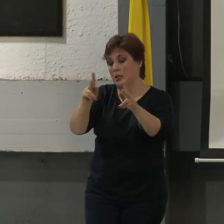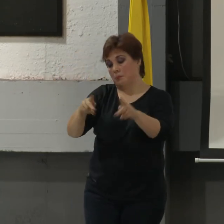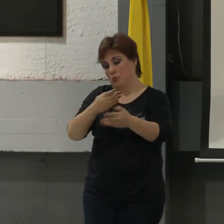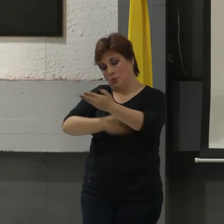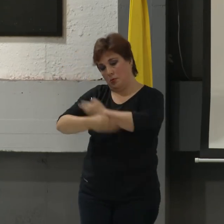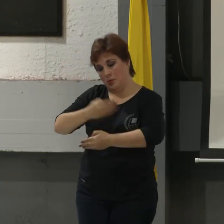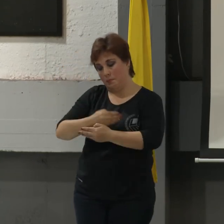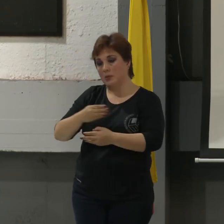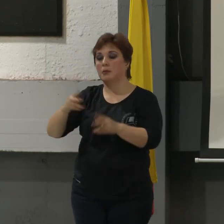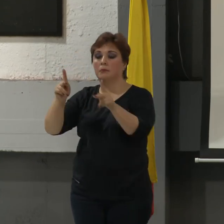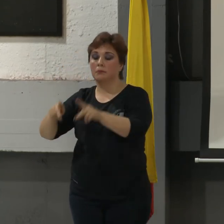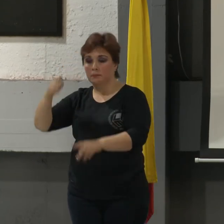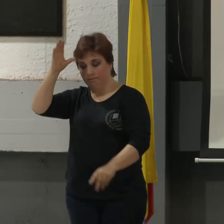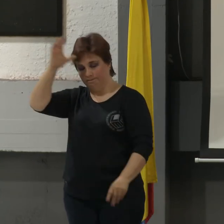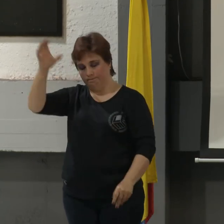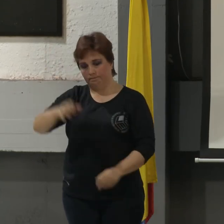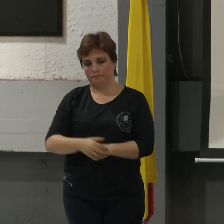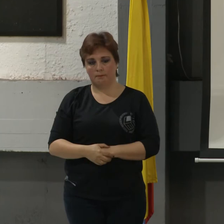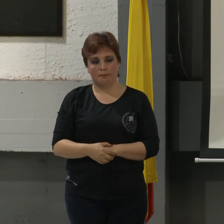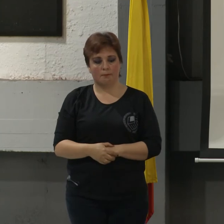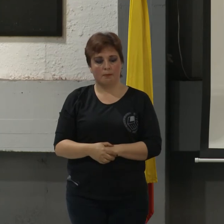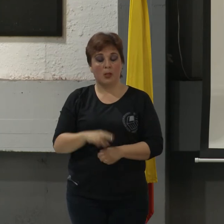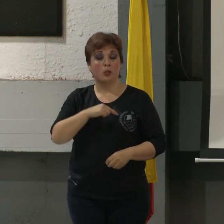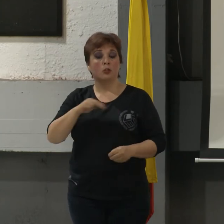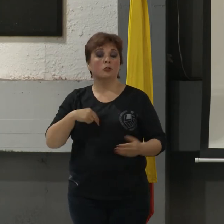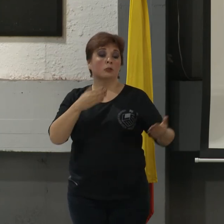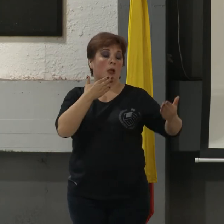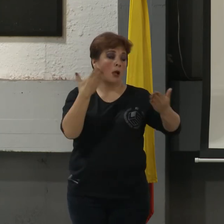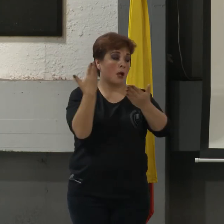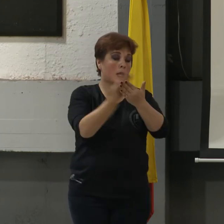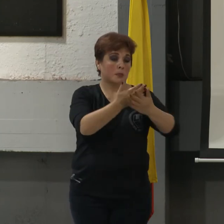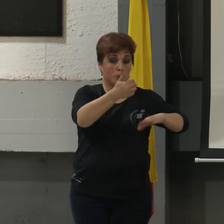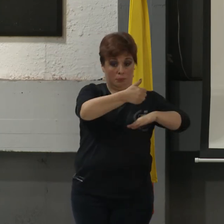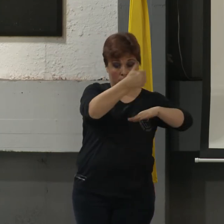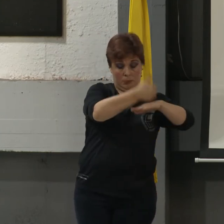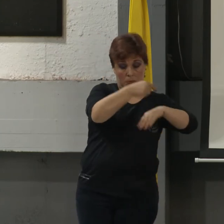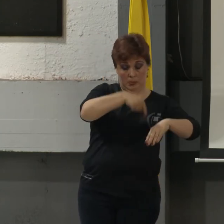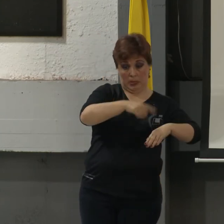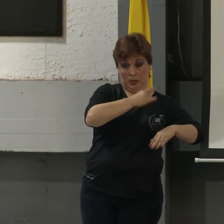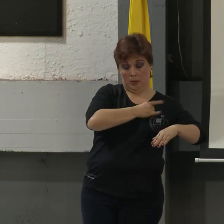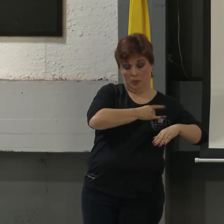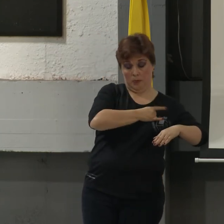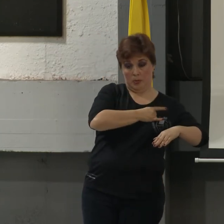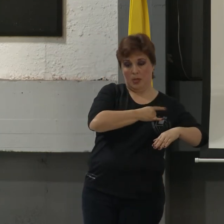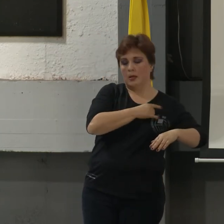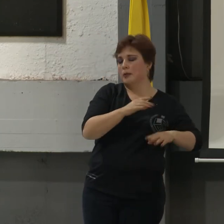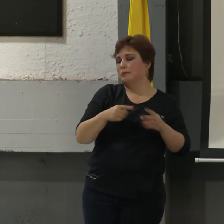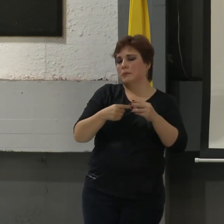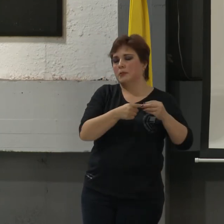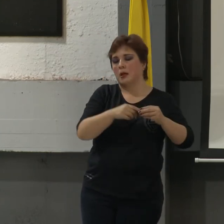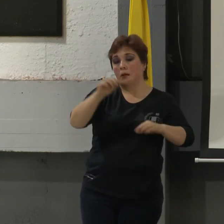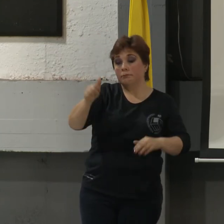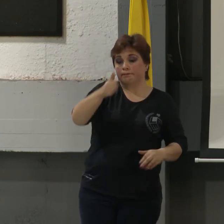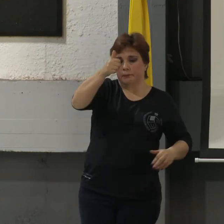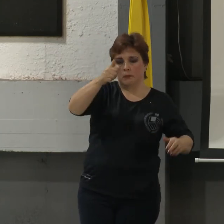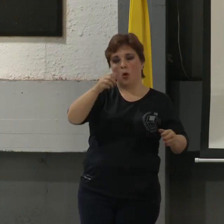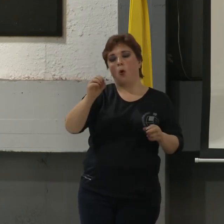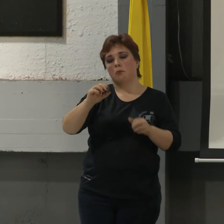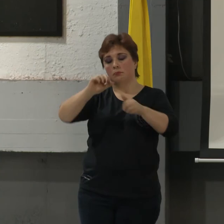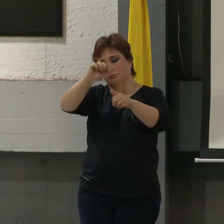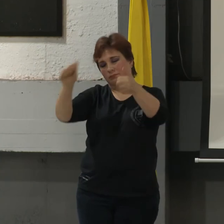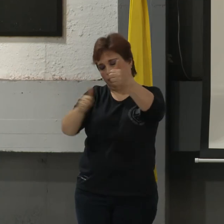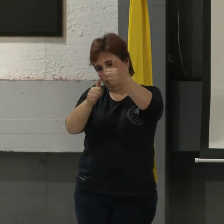capacidades excepcionales agradecemos a las directivas de la universidad particularmente al rector al vicerrector académico a la